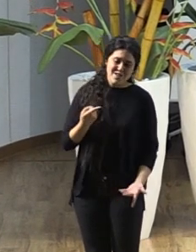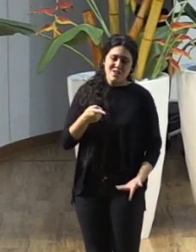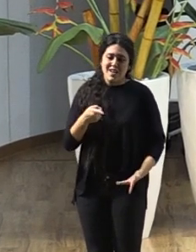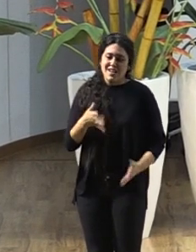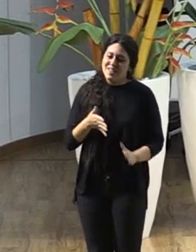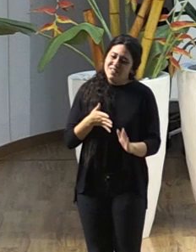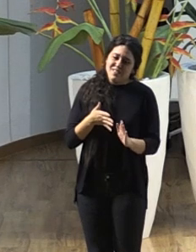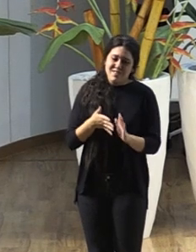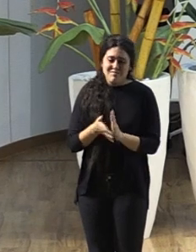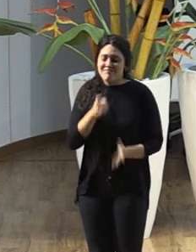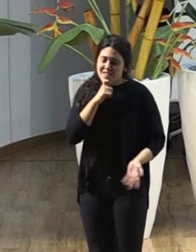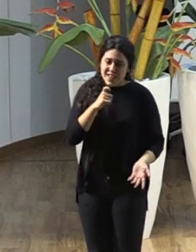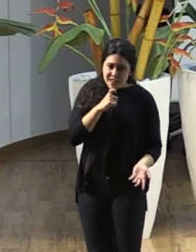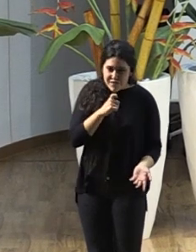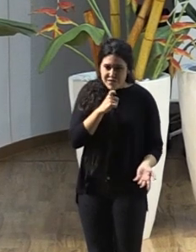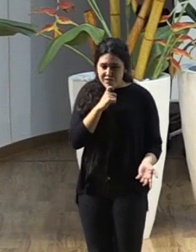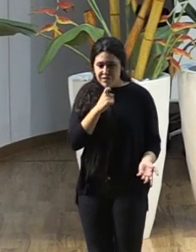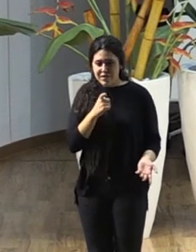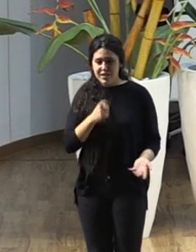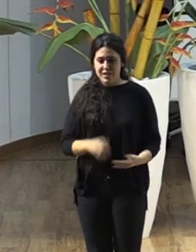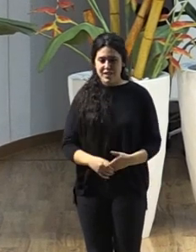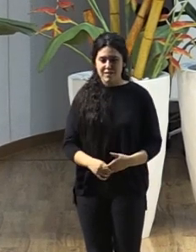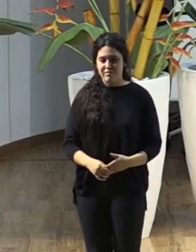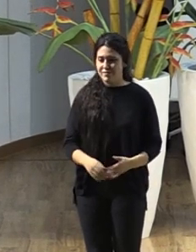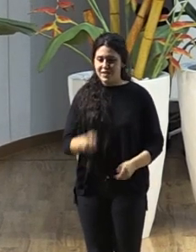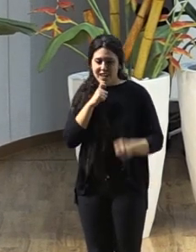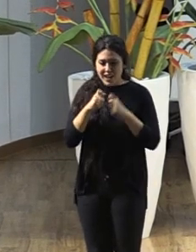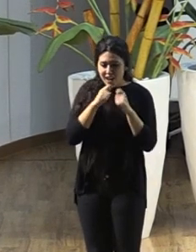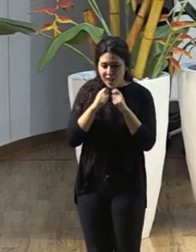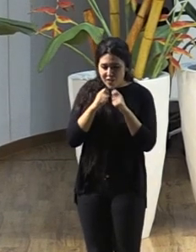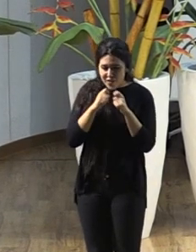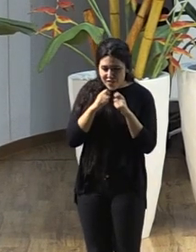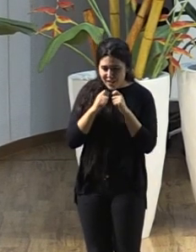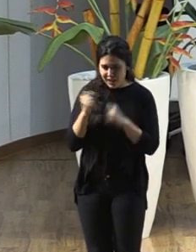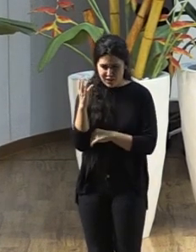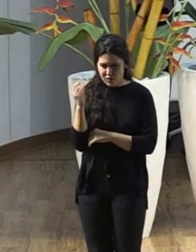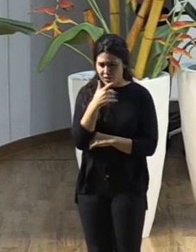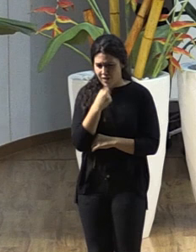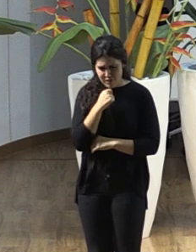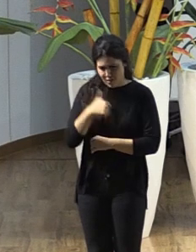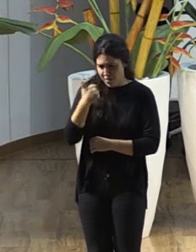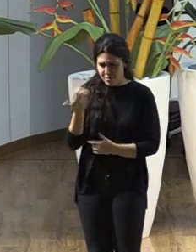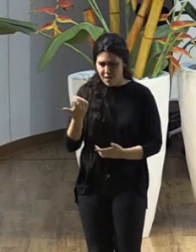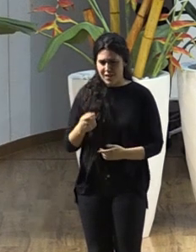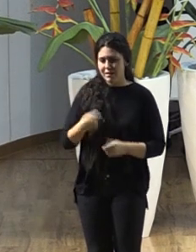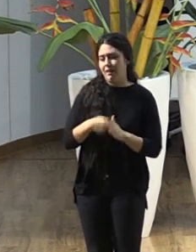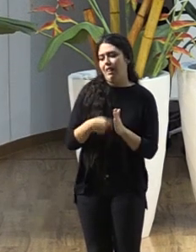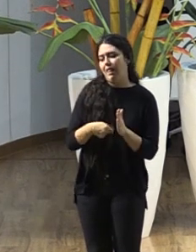complicado. Está bien lo del diálogo, pero una conferencia es más fácil. Uno suelta su rollo